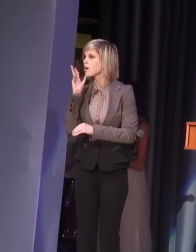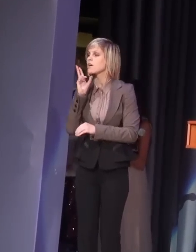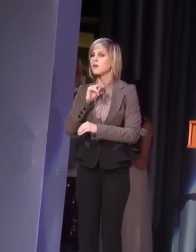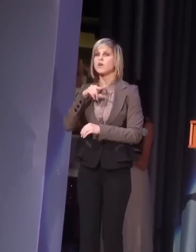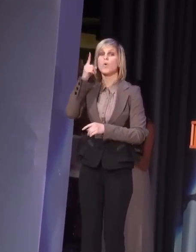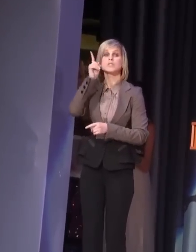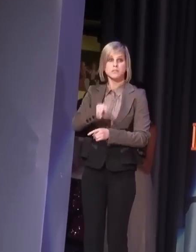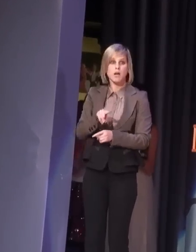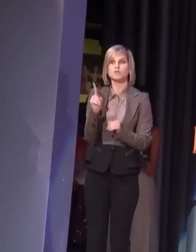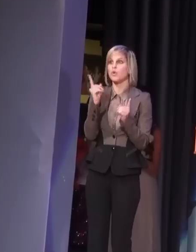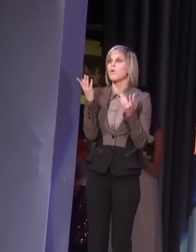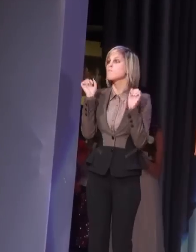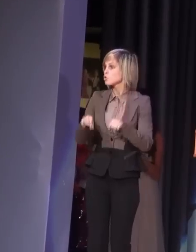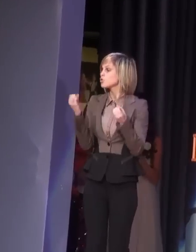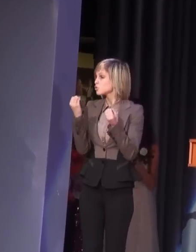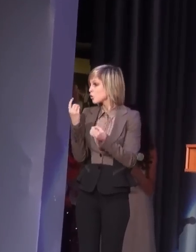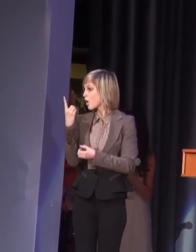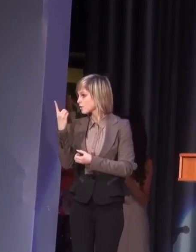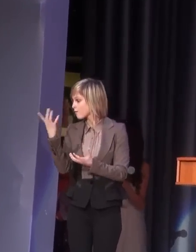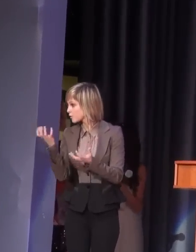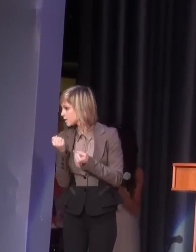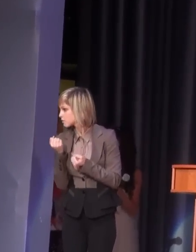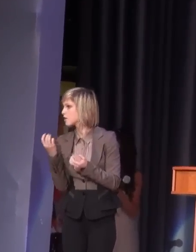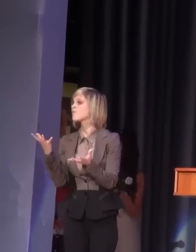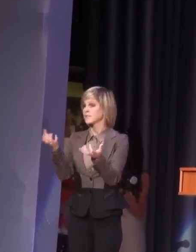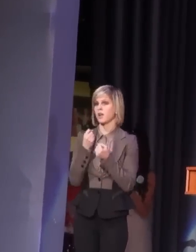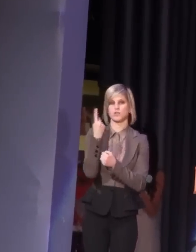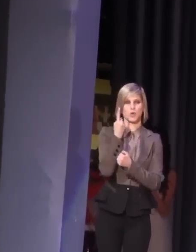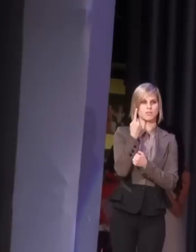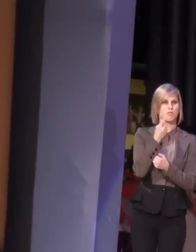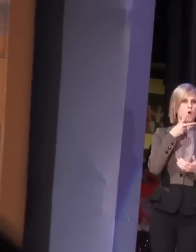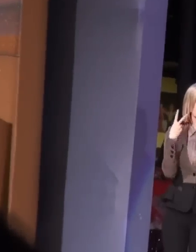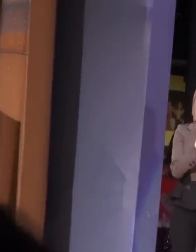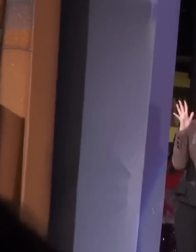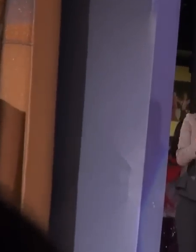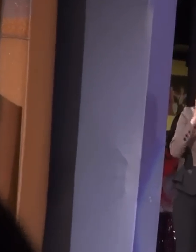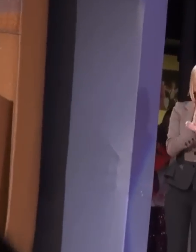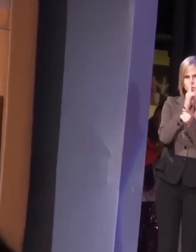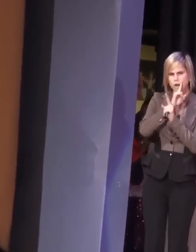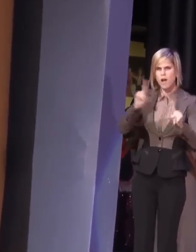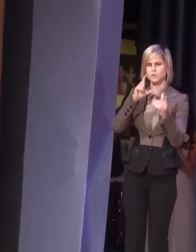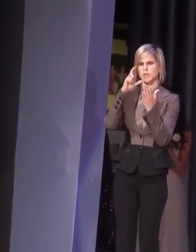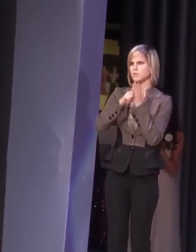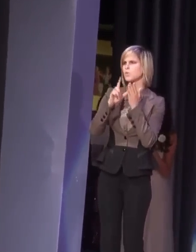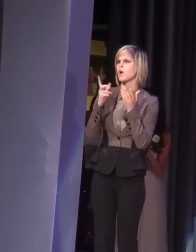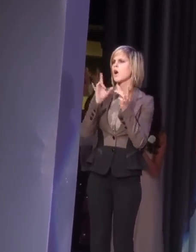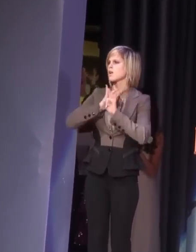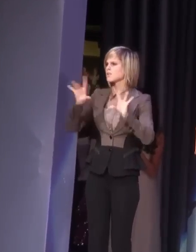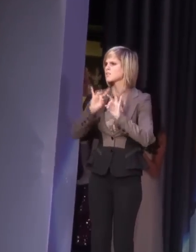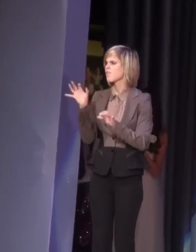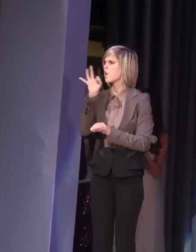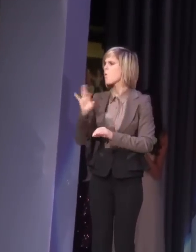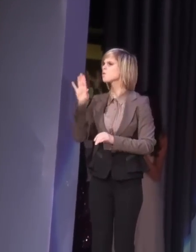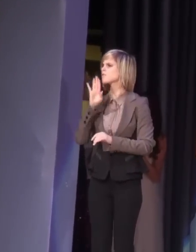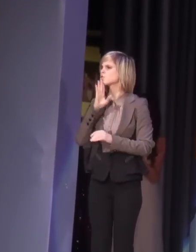есть возможность установить еще ребенка, они установили еще одного ребенка. Увидели в газете уникальную статью, где говорилось про девочку, которая была брошена